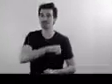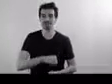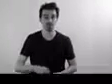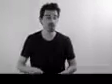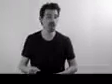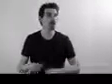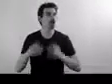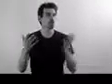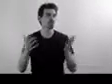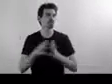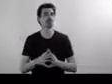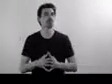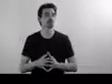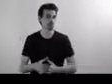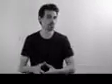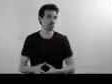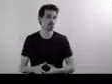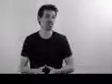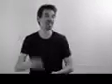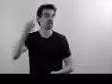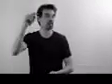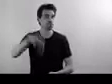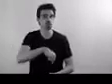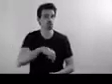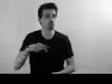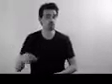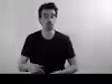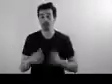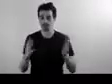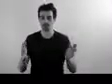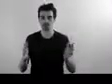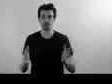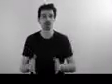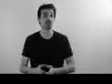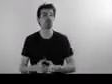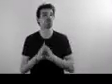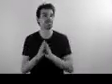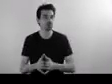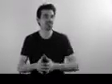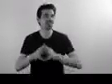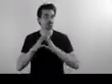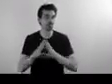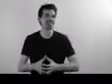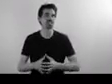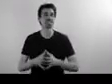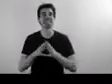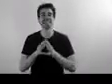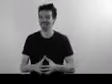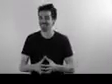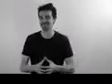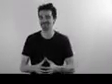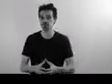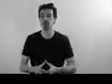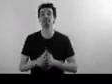sur ce même thème. Si vous voulez avoir plus d'informations sur l'épisode, cliquez juste en dessous. Bien sûr, n'oubliez pas de vous abonner, de partager